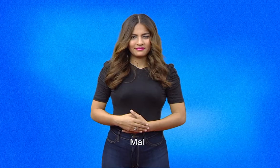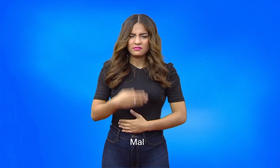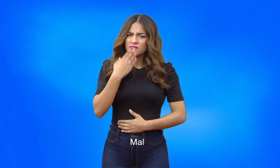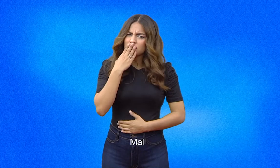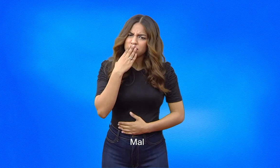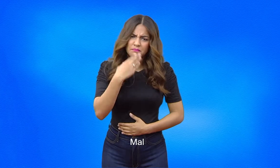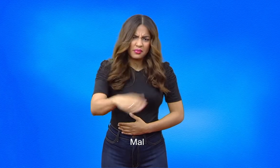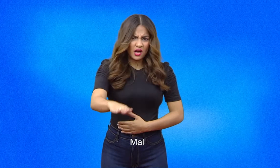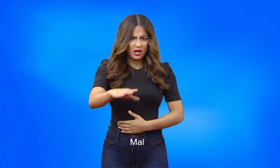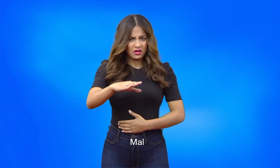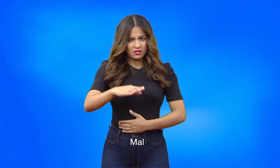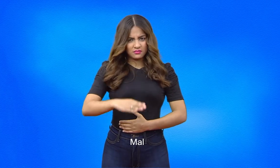Mal.